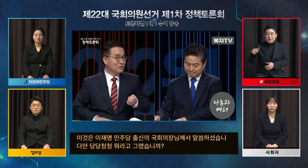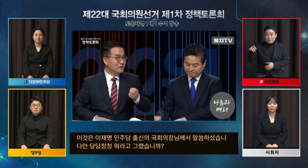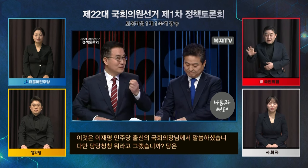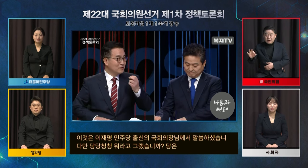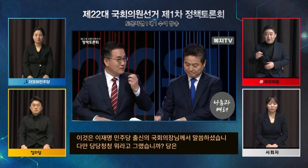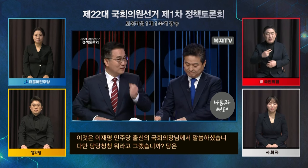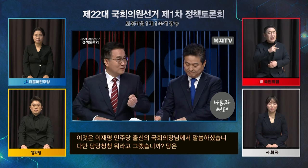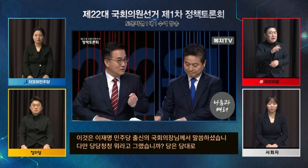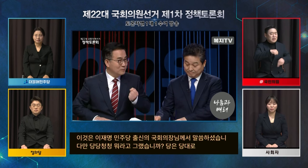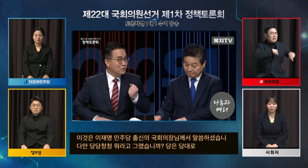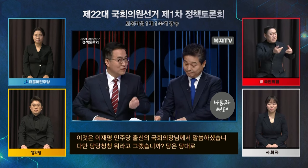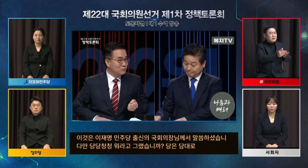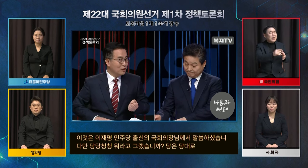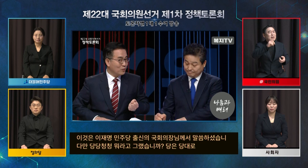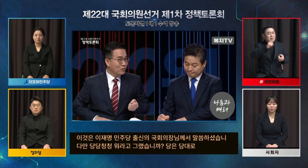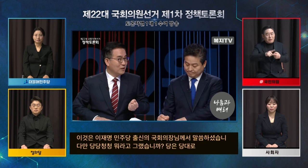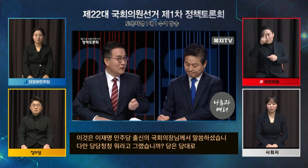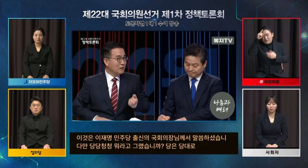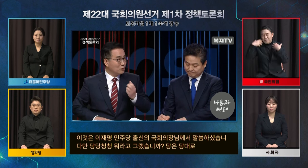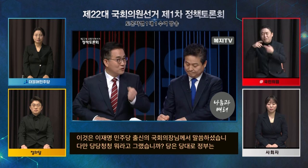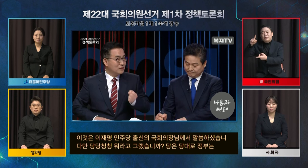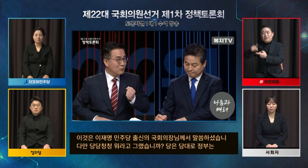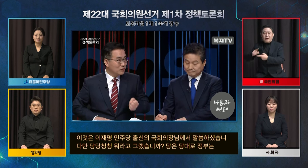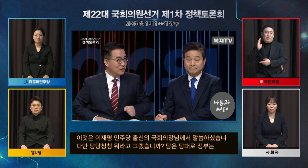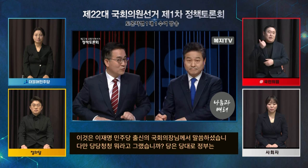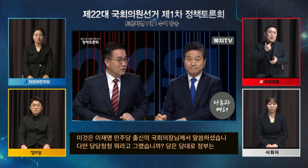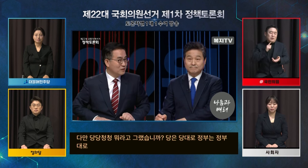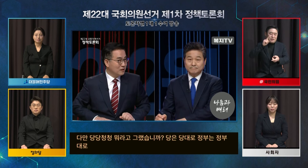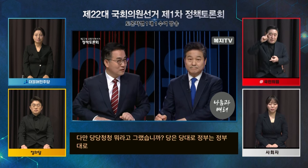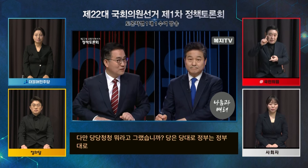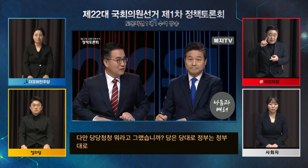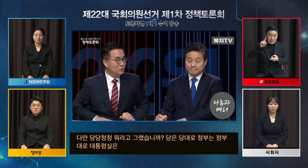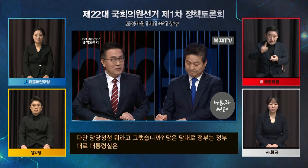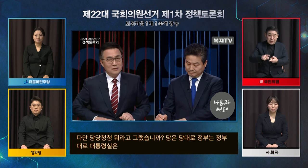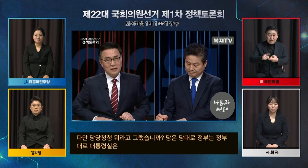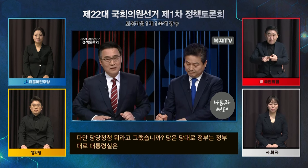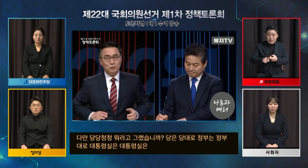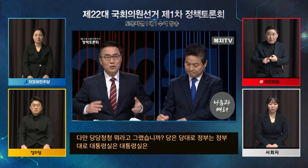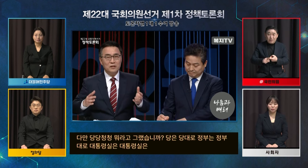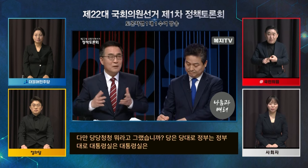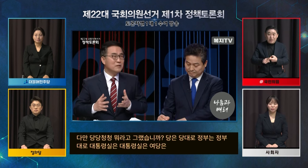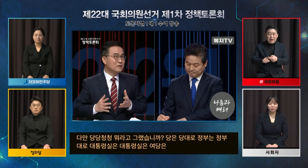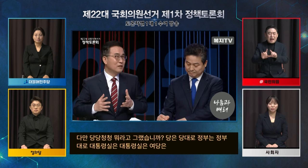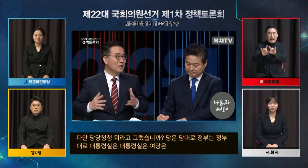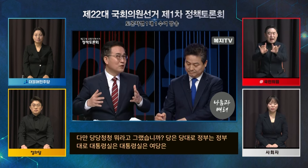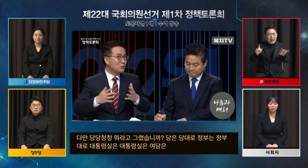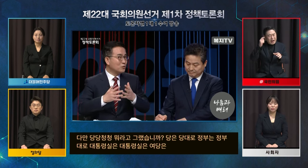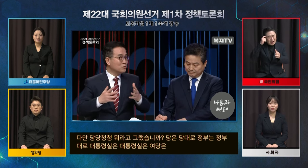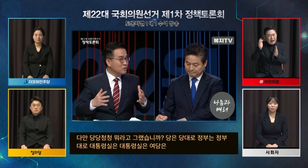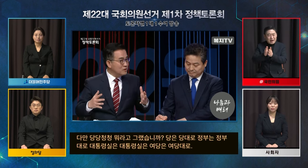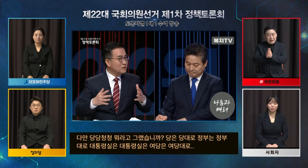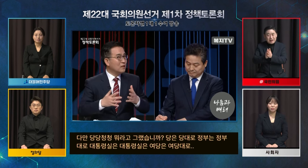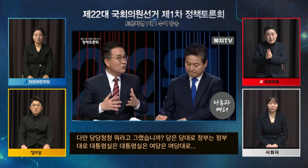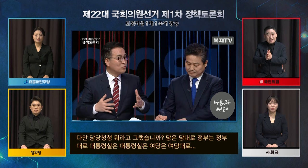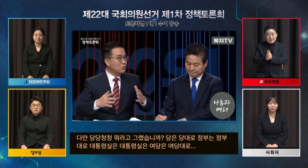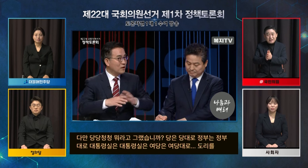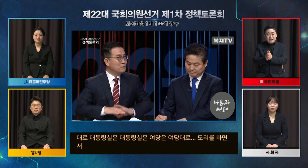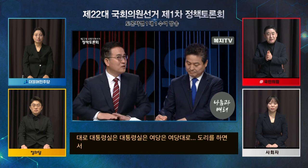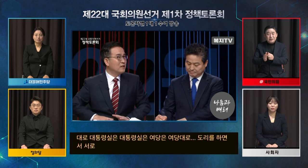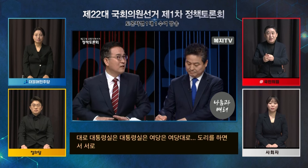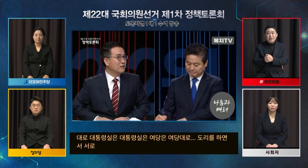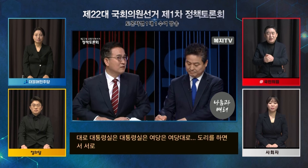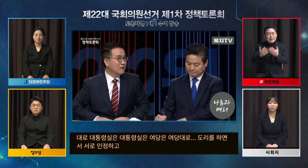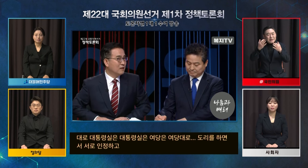또 정부는 정부대로 대통령은 대통령은 대통령은 대통령은 여당대로 야당이 다 도리를 하면서 서로 인정하고